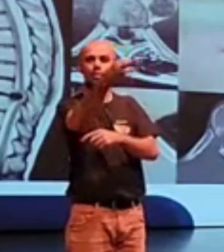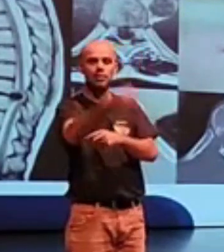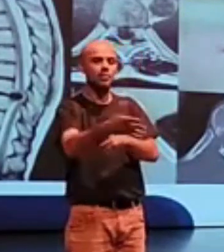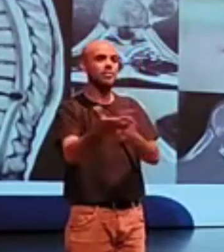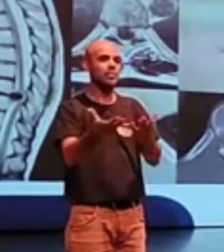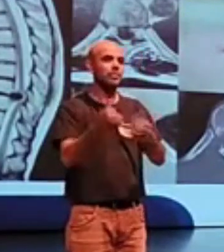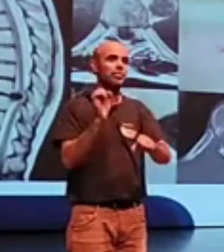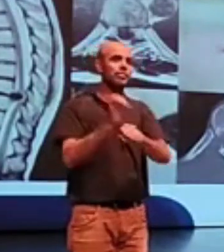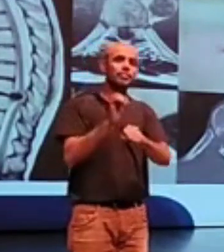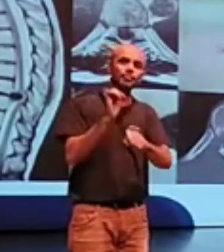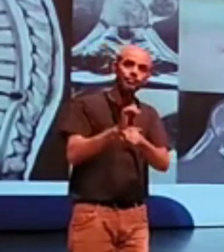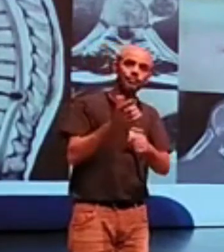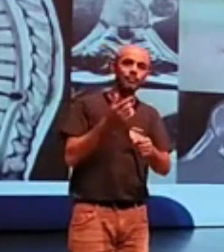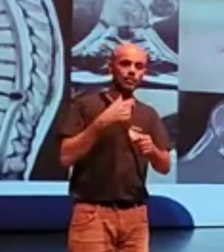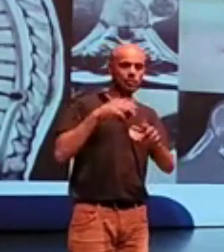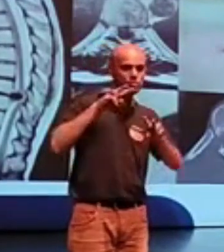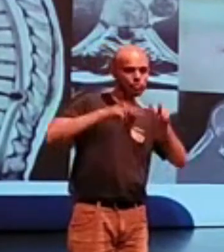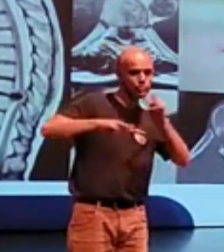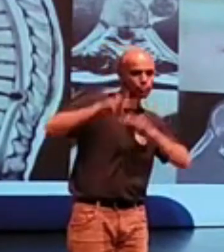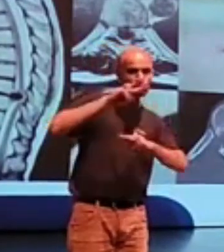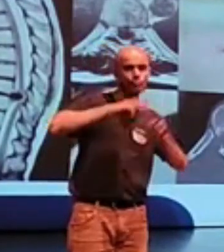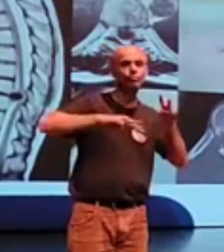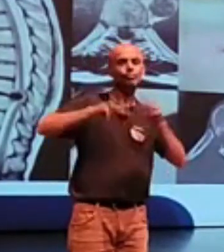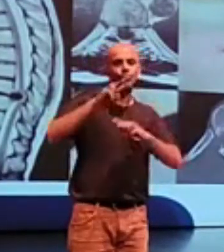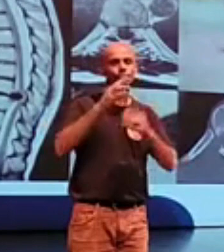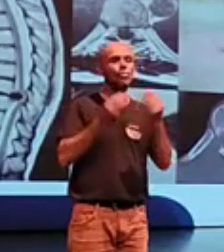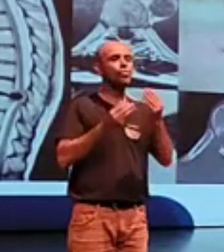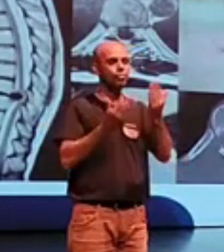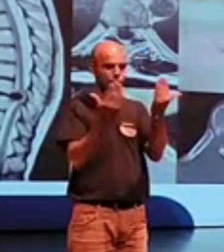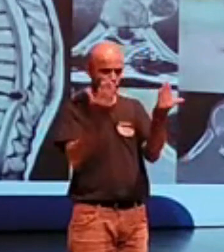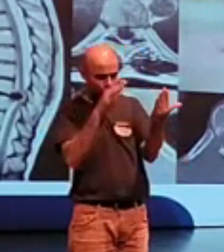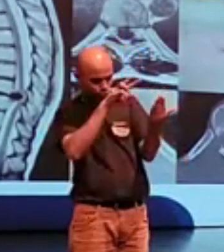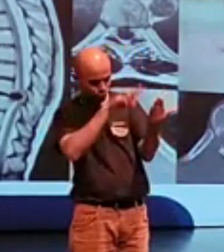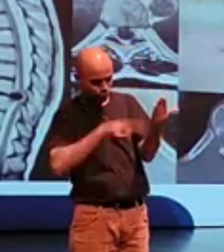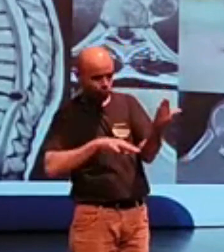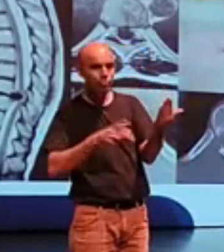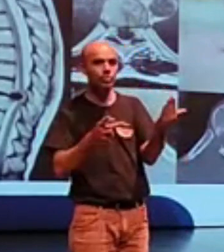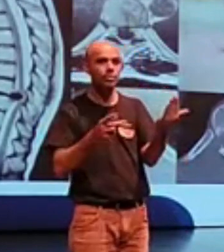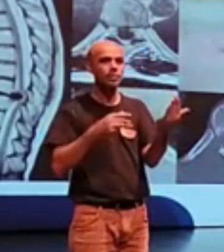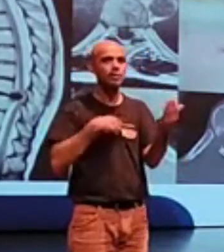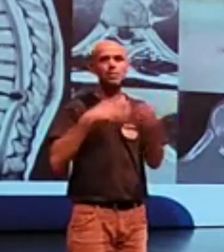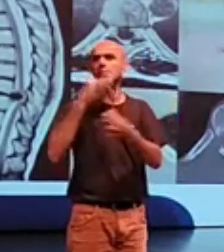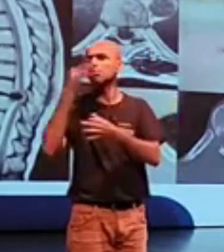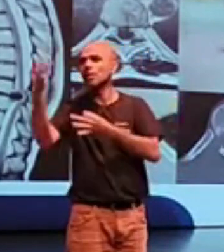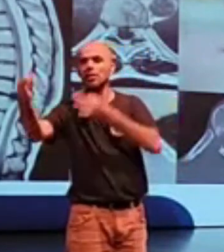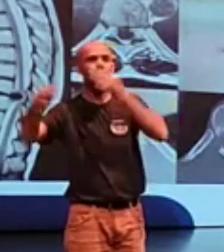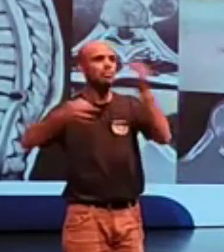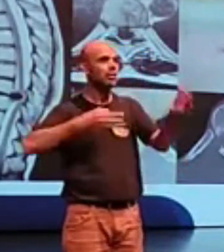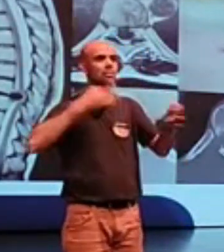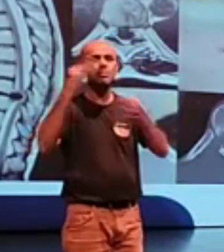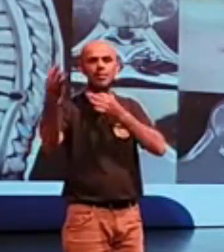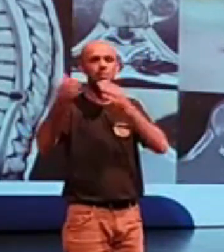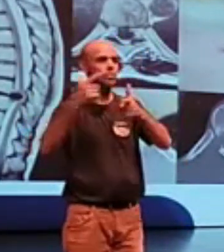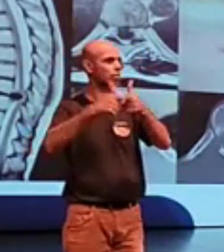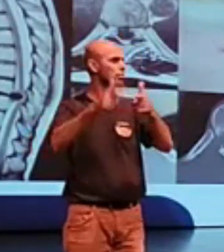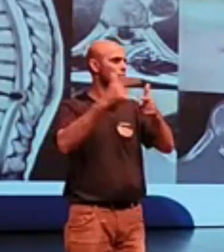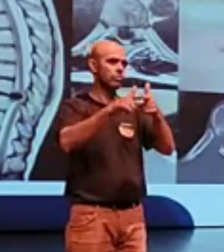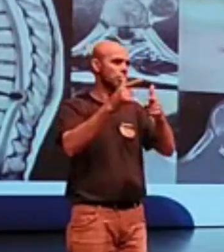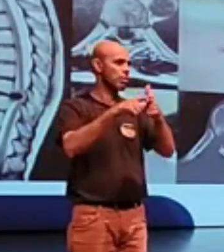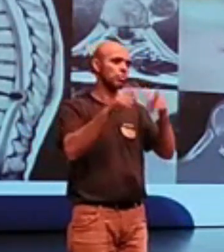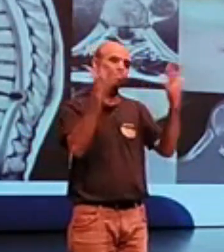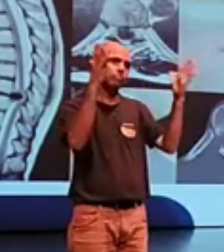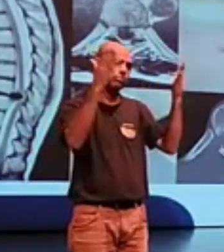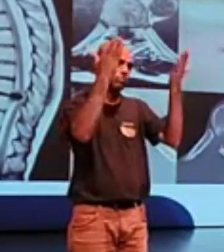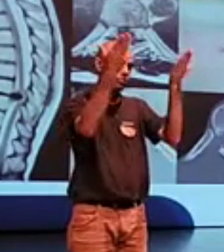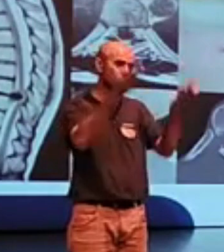Conseguimos aguardar, conseguimos observar. Então, tenham consciência, busquem segundas, terceiras opiniões, isso não tem problema, isso é totalmente plausível.